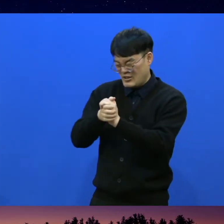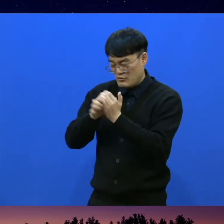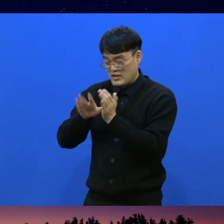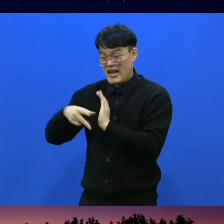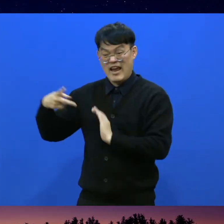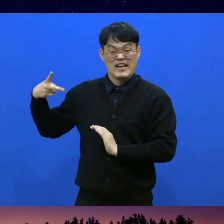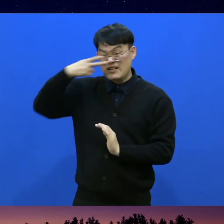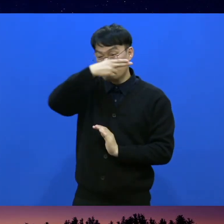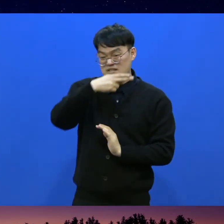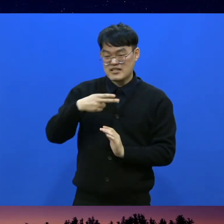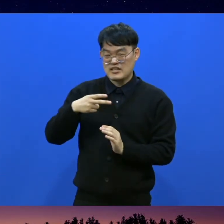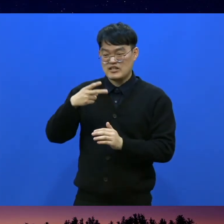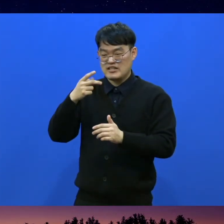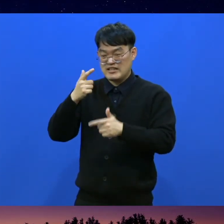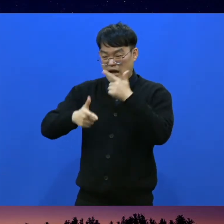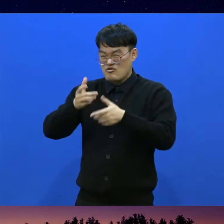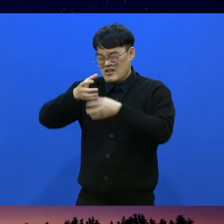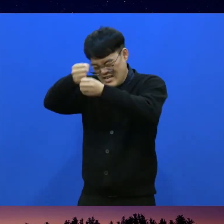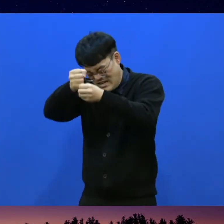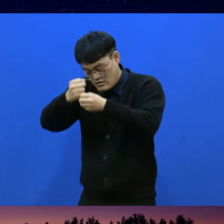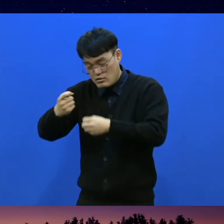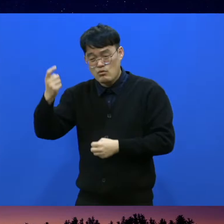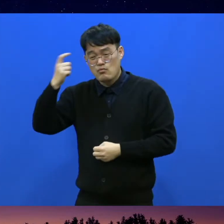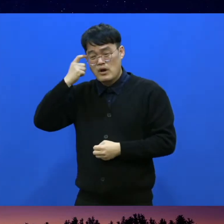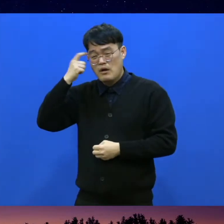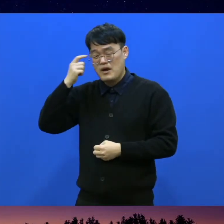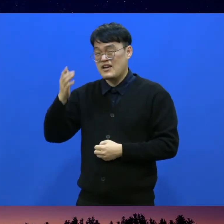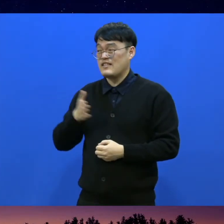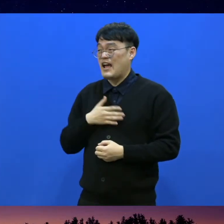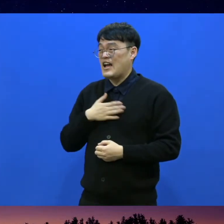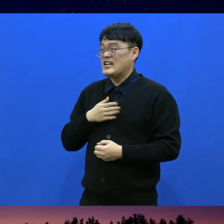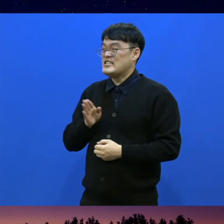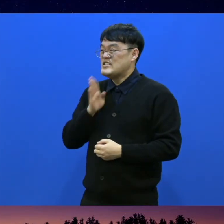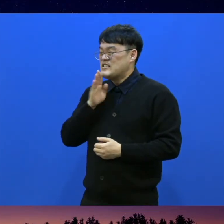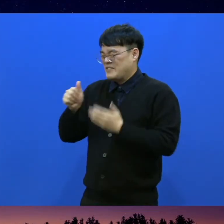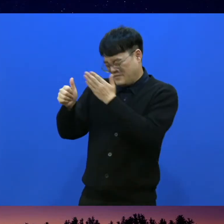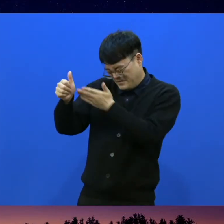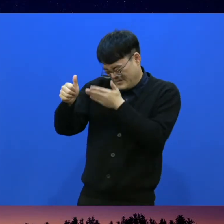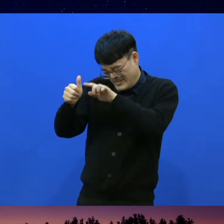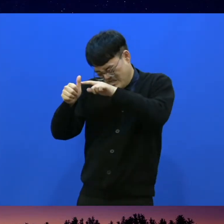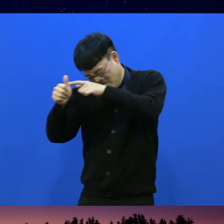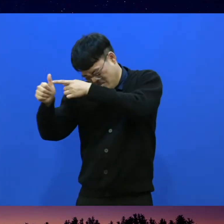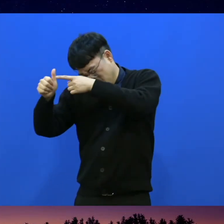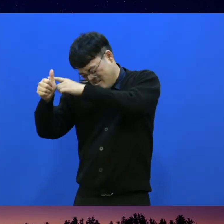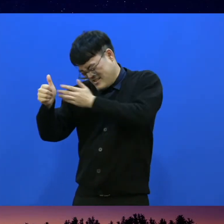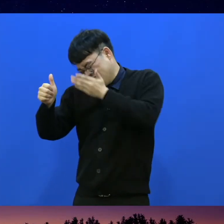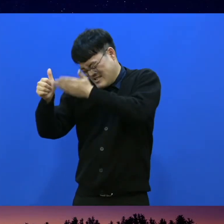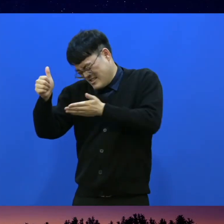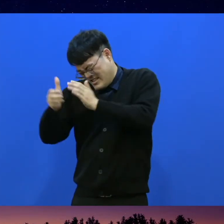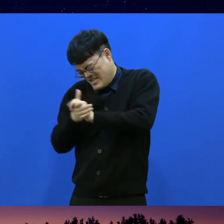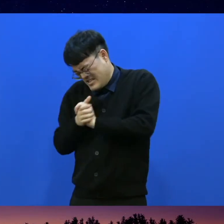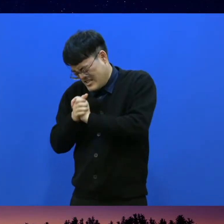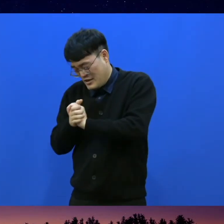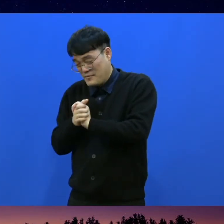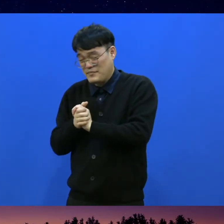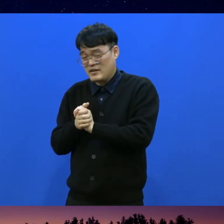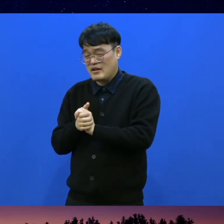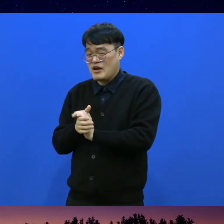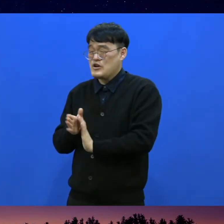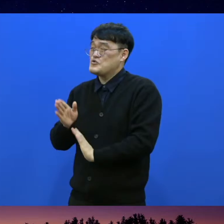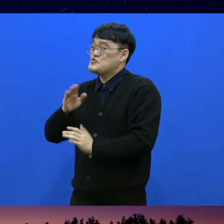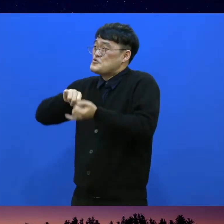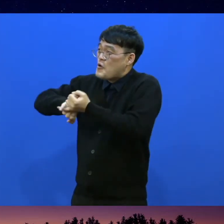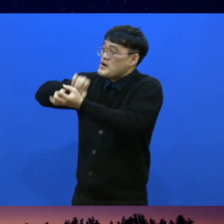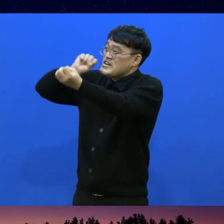승부를 거는 기도였거든요. 승부를 걸어요. 승부를 걸어. 이게 막 죽느냐 사느냐예요.